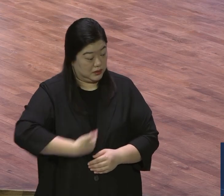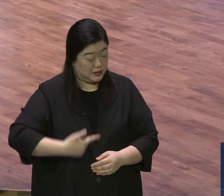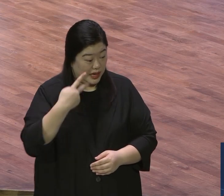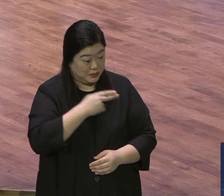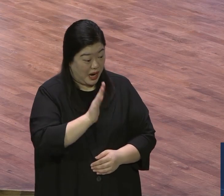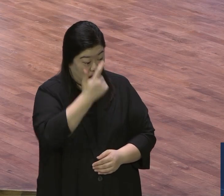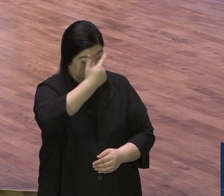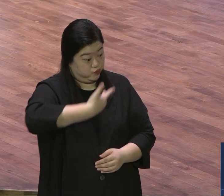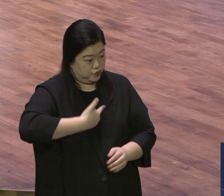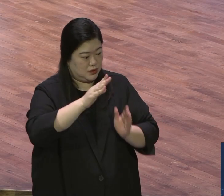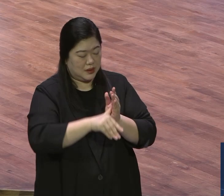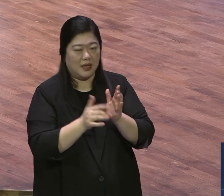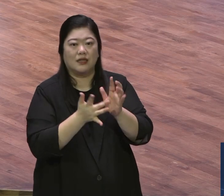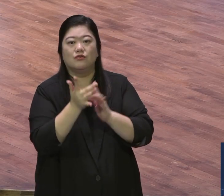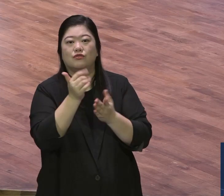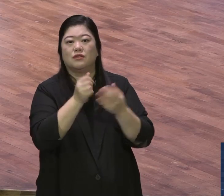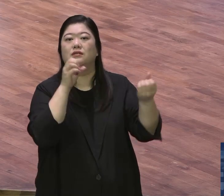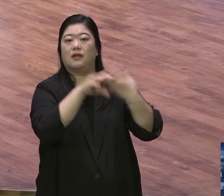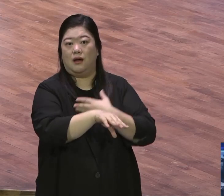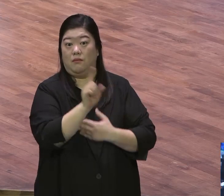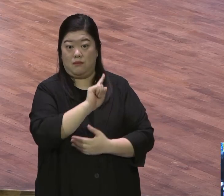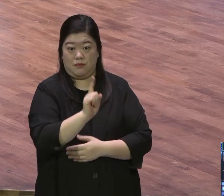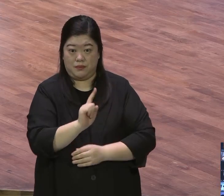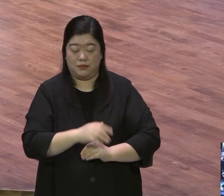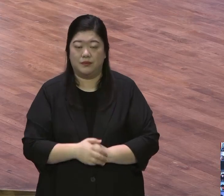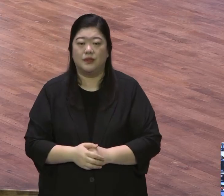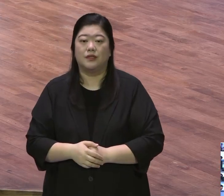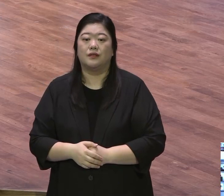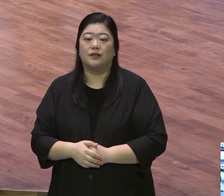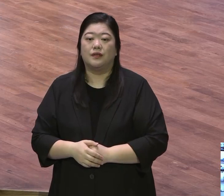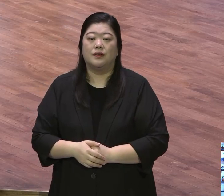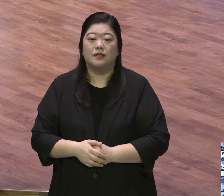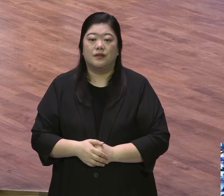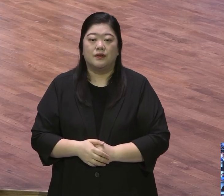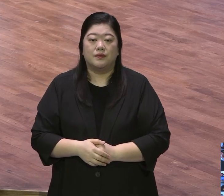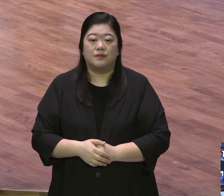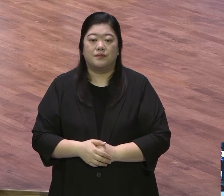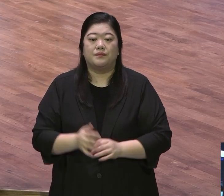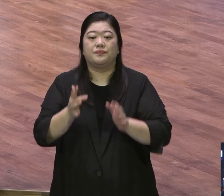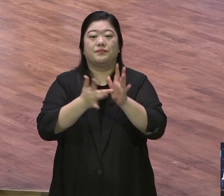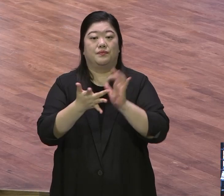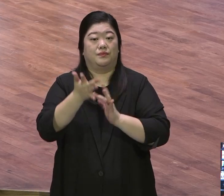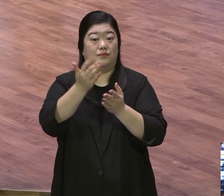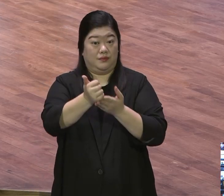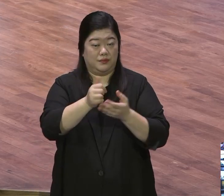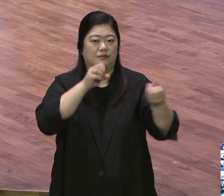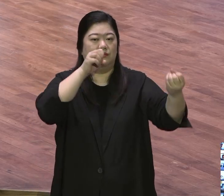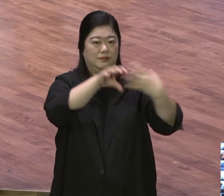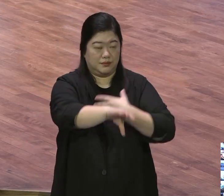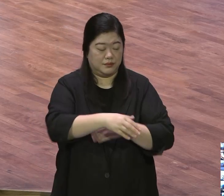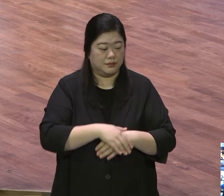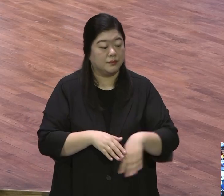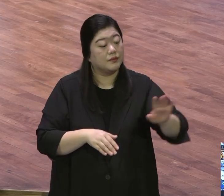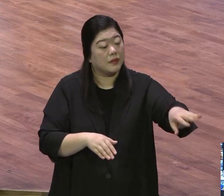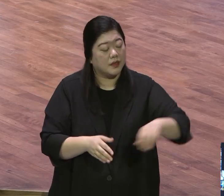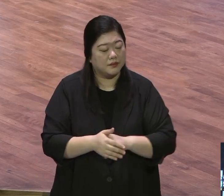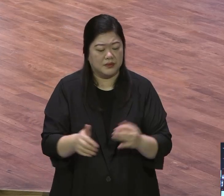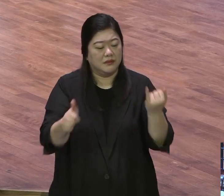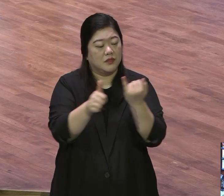깨우침을 줍니다. 15절입니다. 예수님께서 그들에게 이러시되 혼인집 손님들이